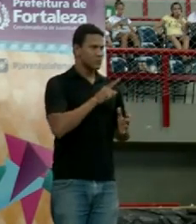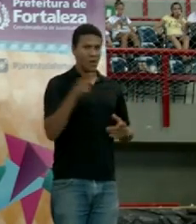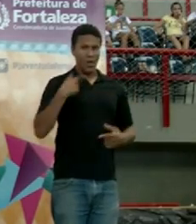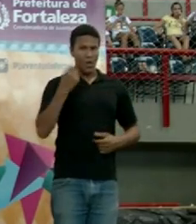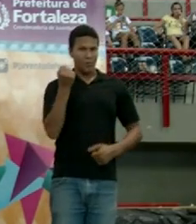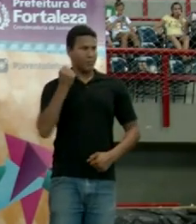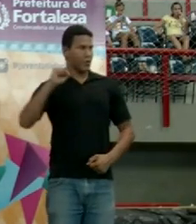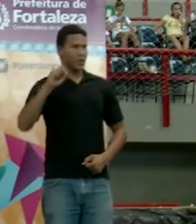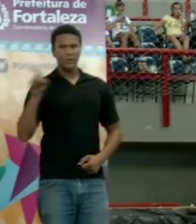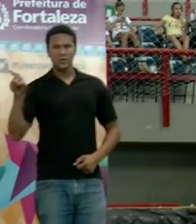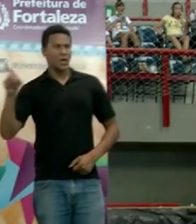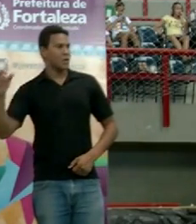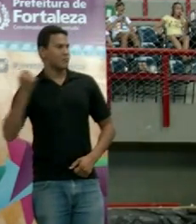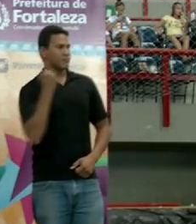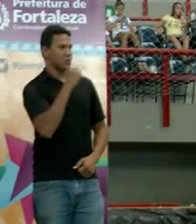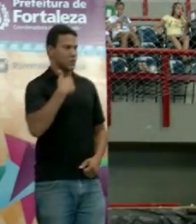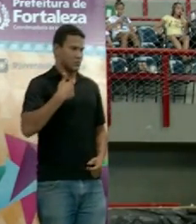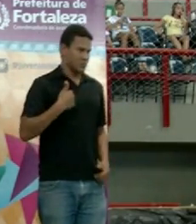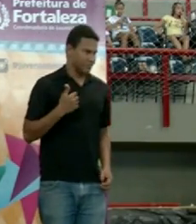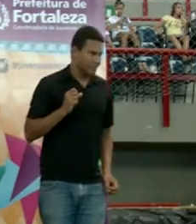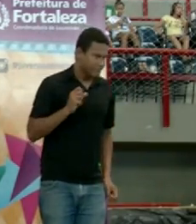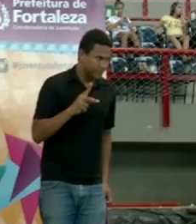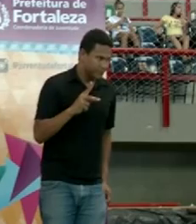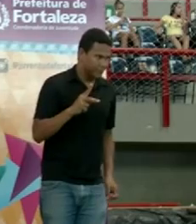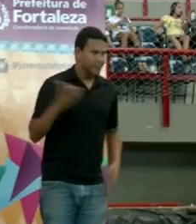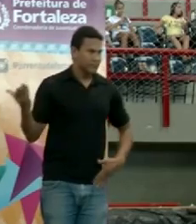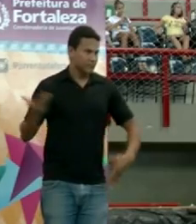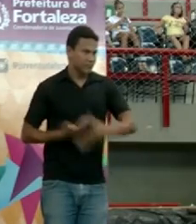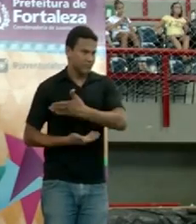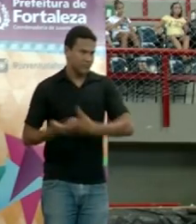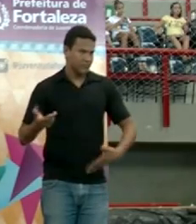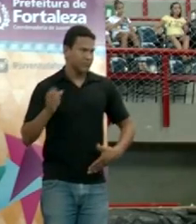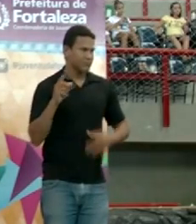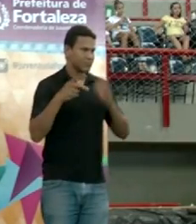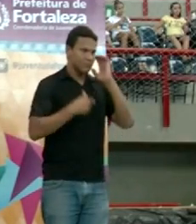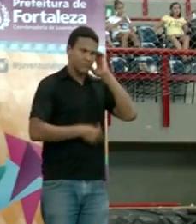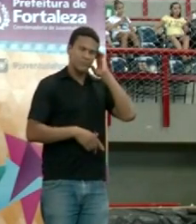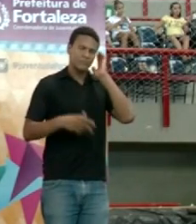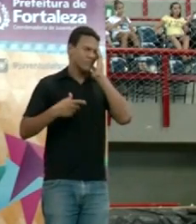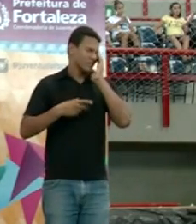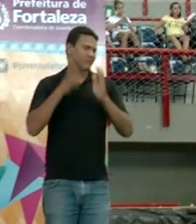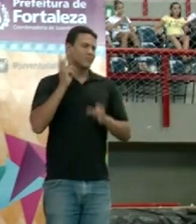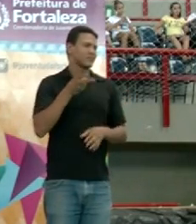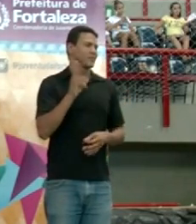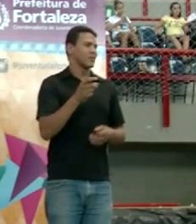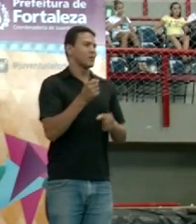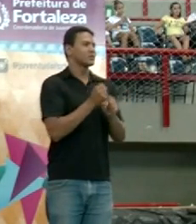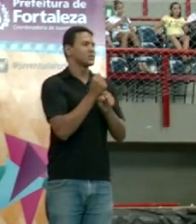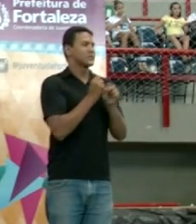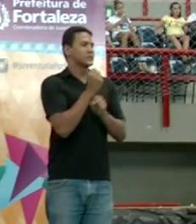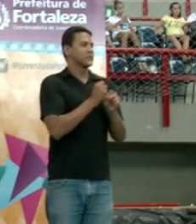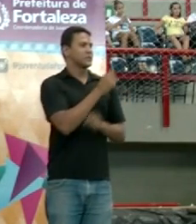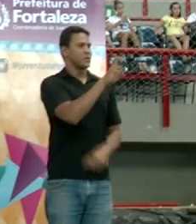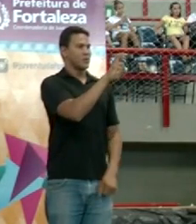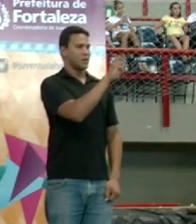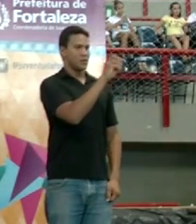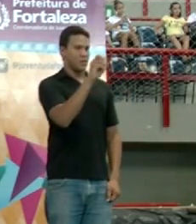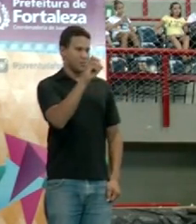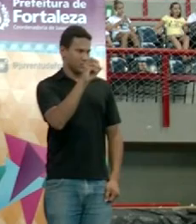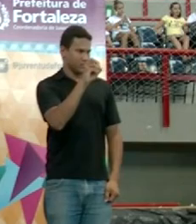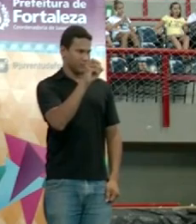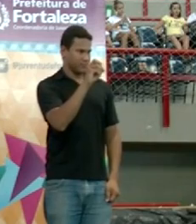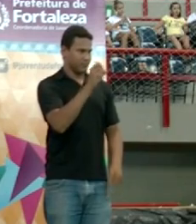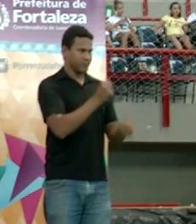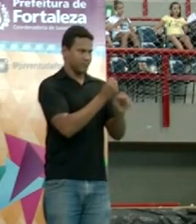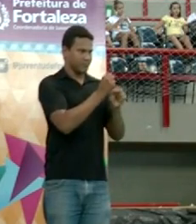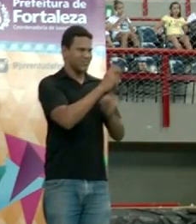ele. Beleza? De boa na lagoa? Tranquilo. Passamos 500 anos assim. 500 anos depois,